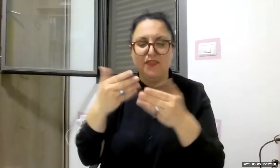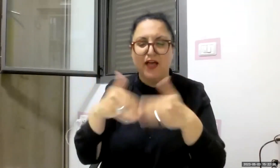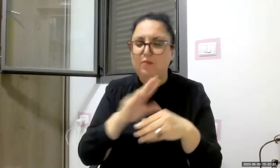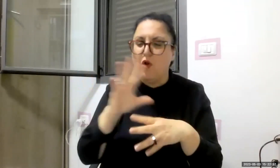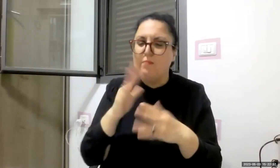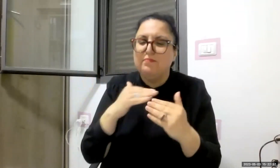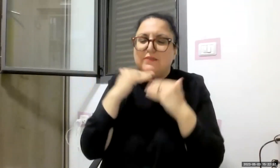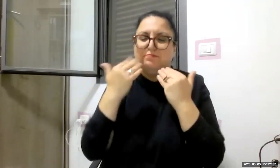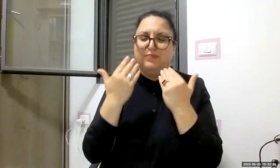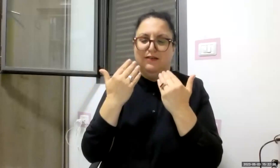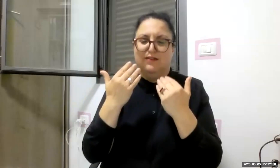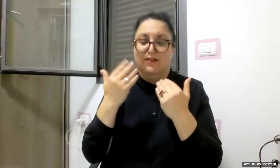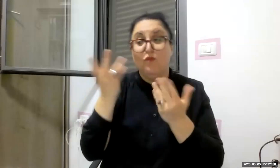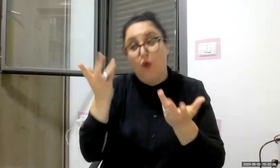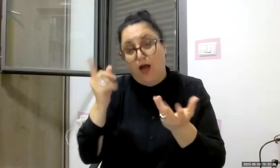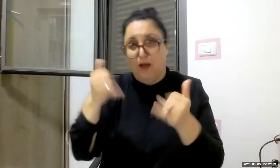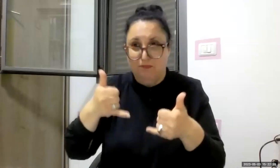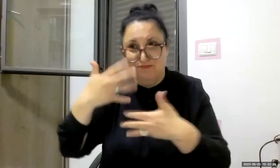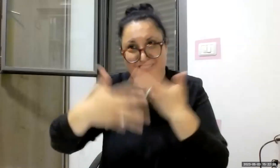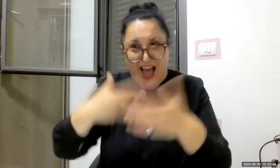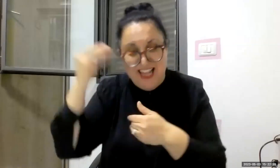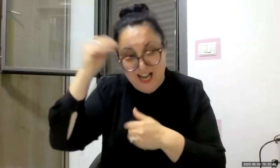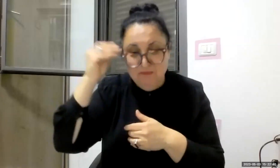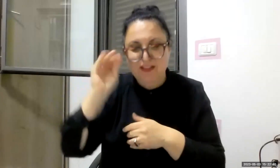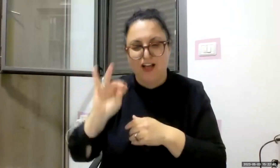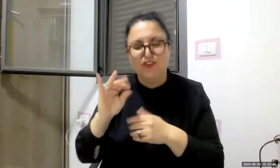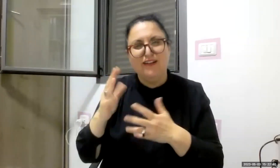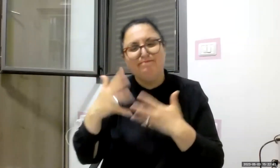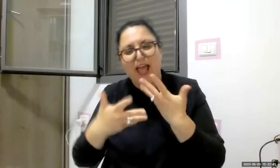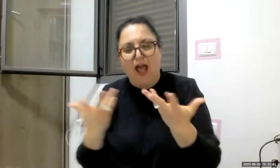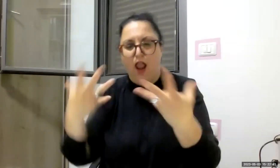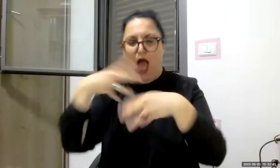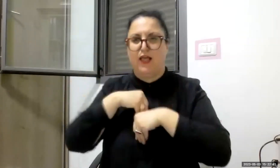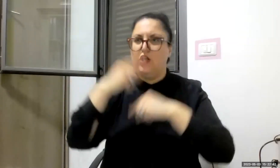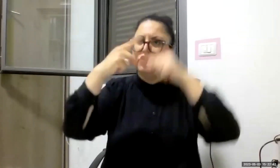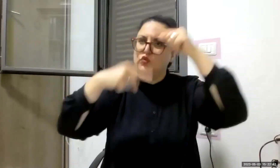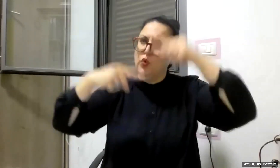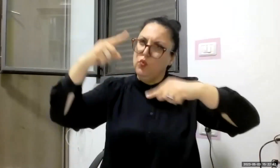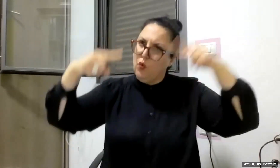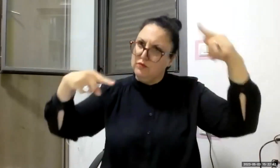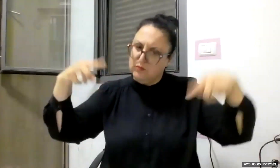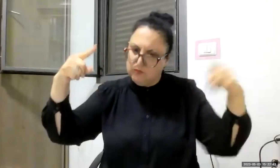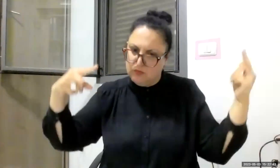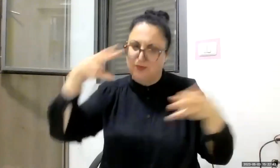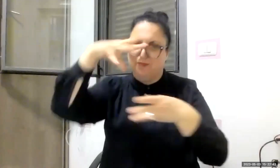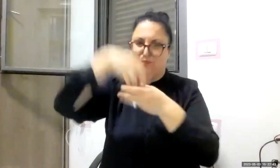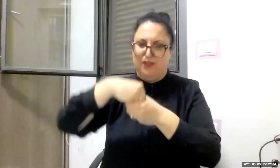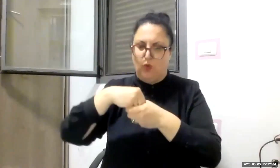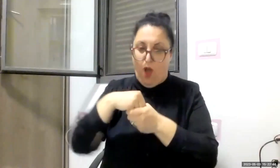בקהילת הנחים לא מספיק, אולי גם הם בתהליך למידה, של איך להכיל את השונות